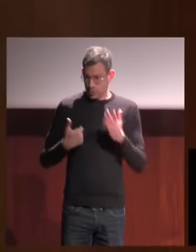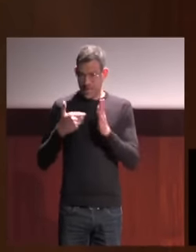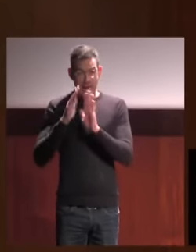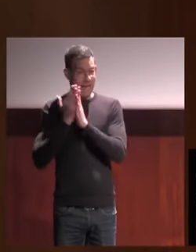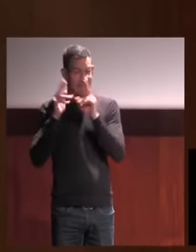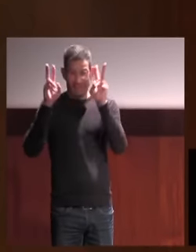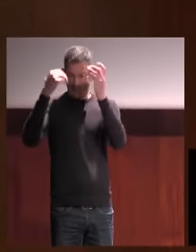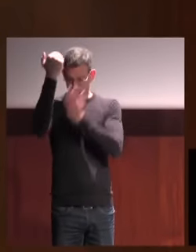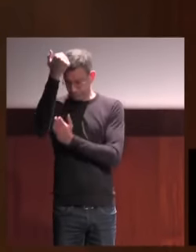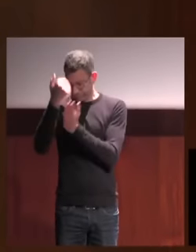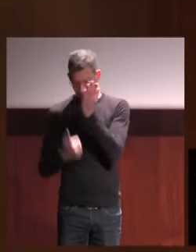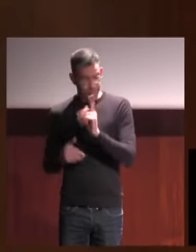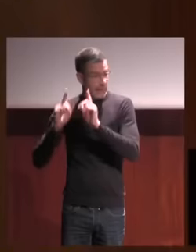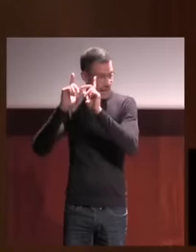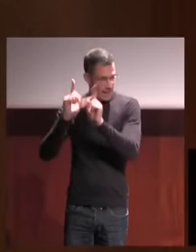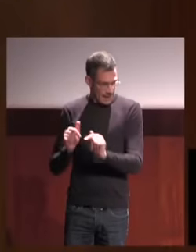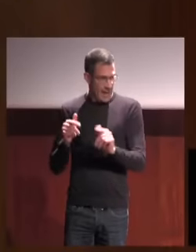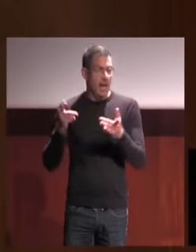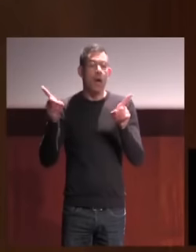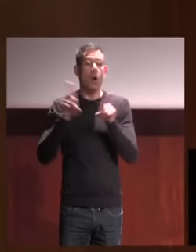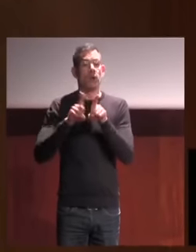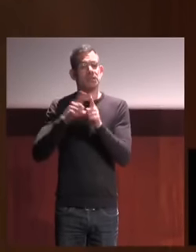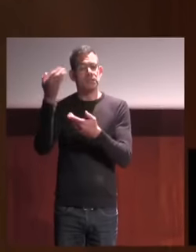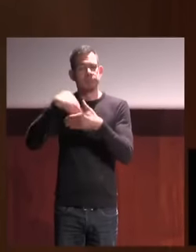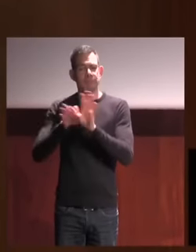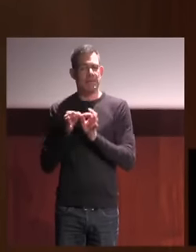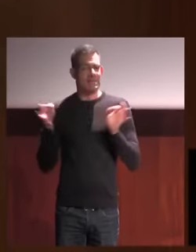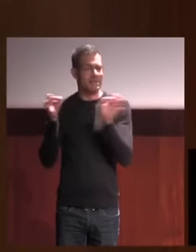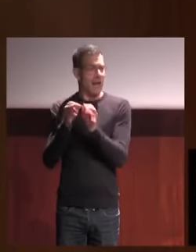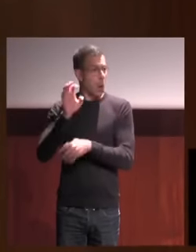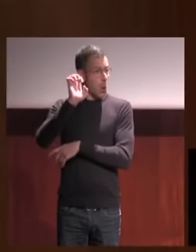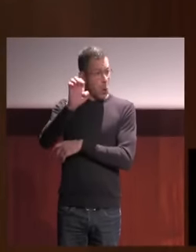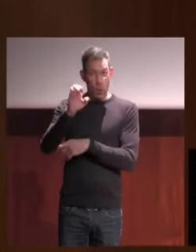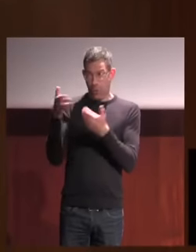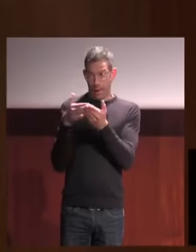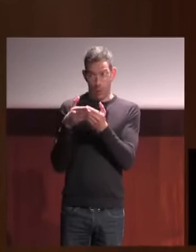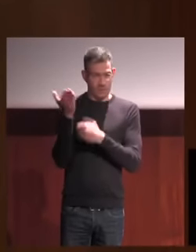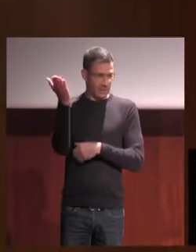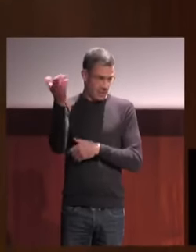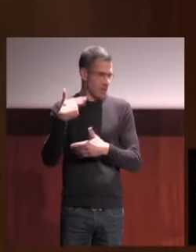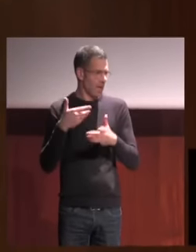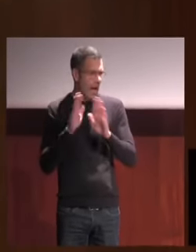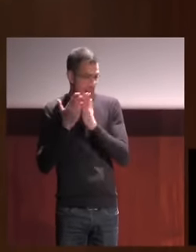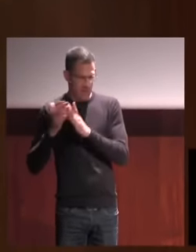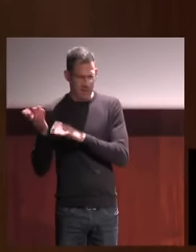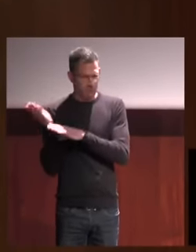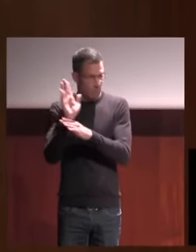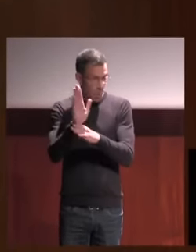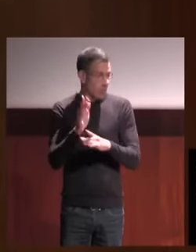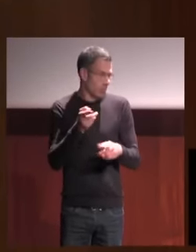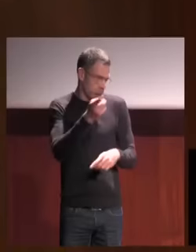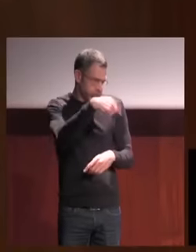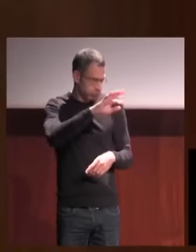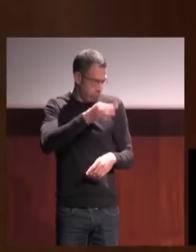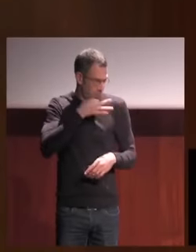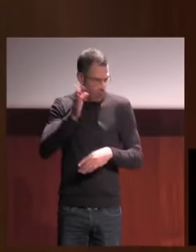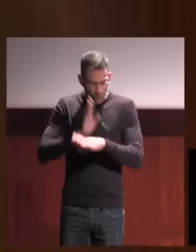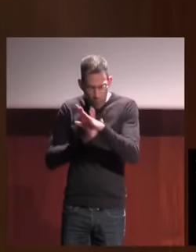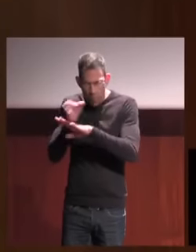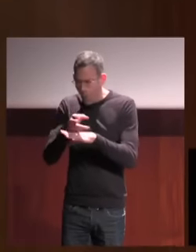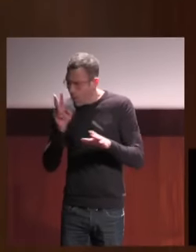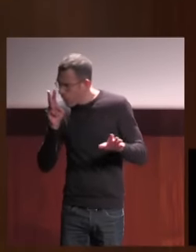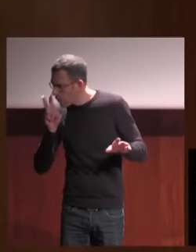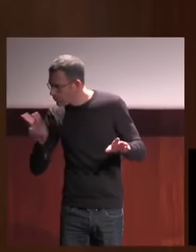qu'une présentation d'ouvrages en salle E, à quelques pas d'ici, donc il faudra vraiment, n'hésitez pas à faire le détour.